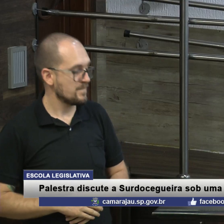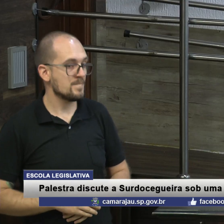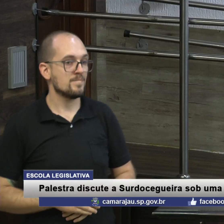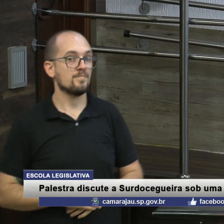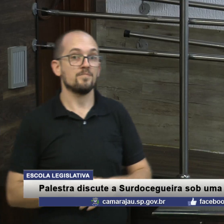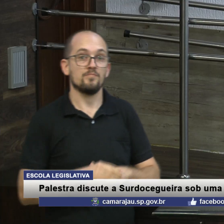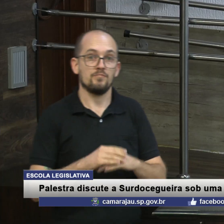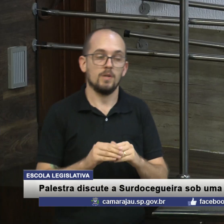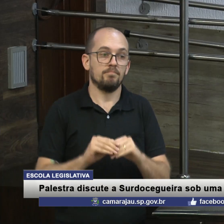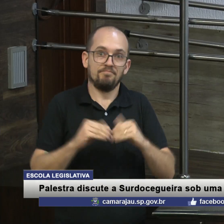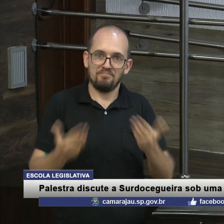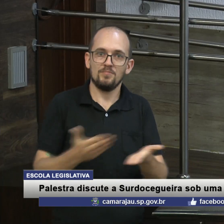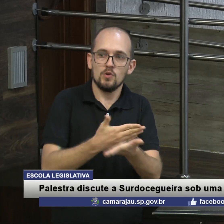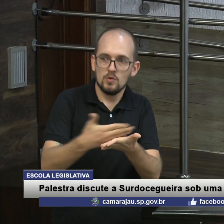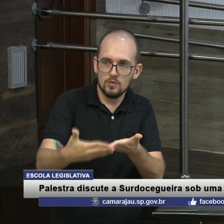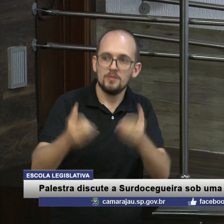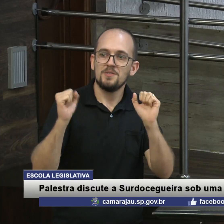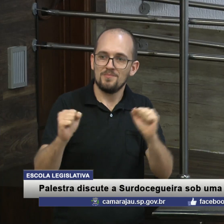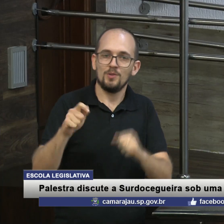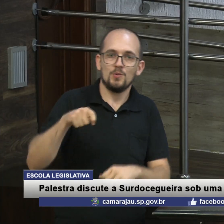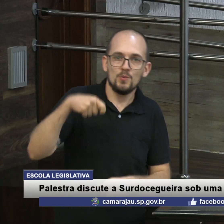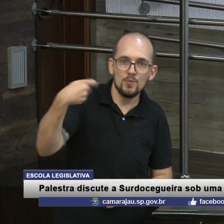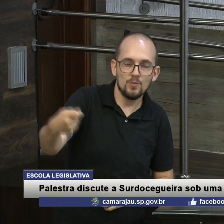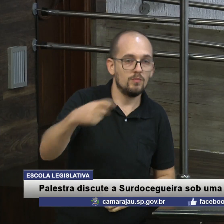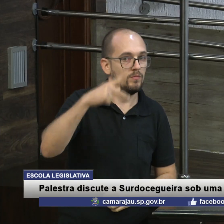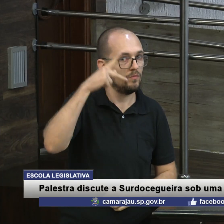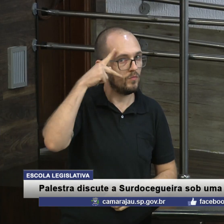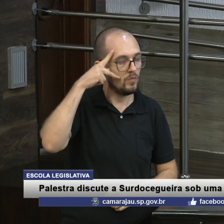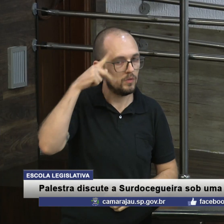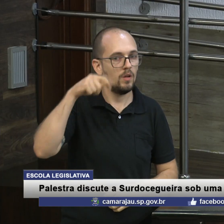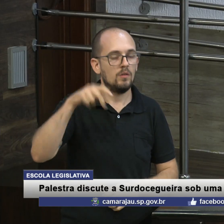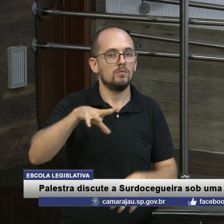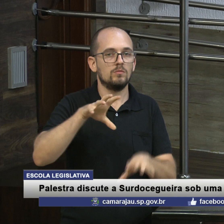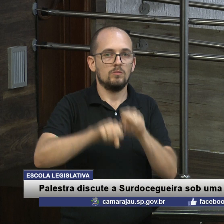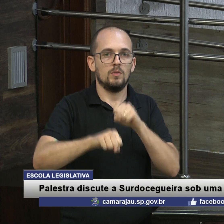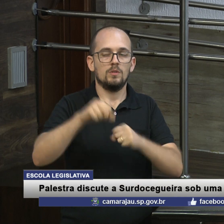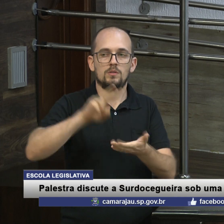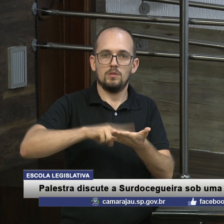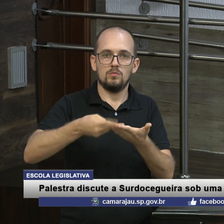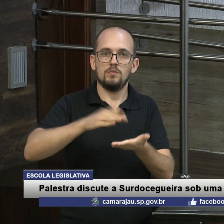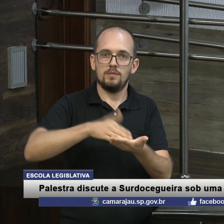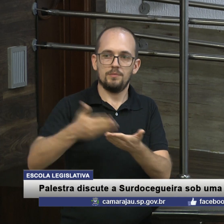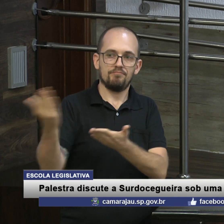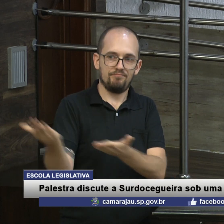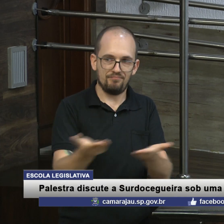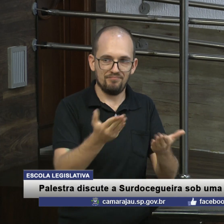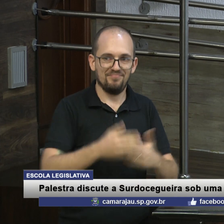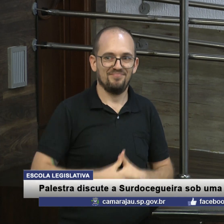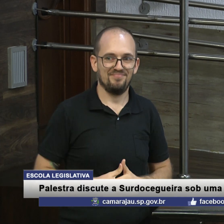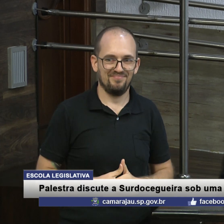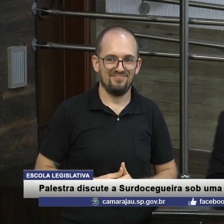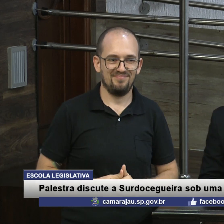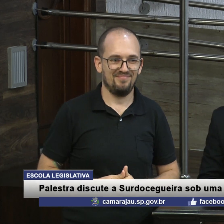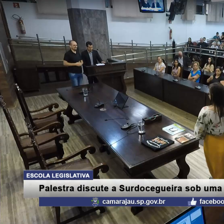Senhoras e senhores, com vocês, a especialista em tradução e interpretação de Libras português, Valdinéia do Nascimento.